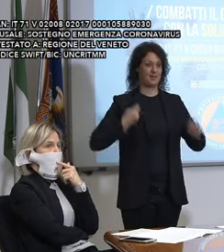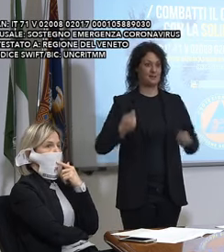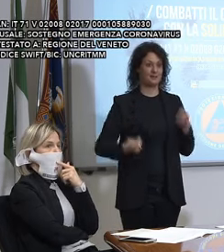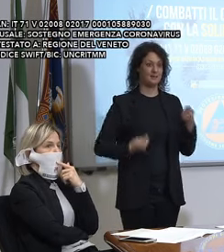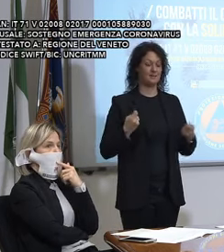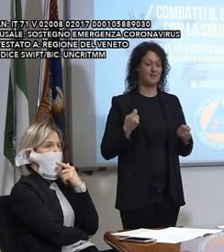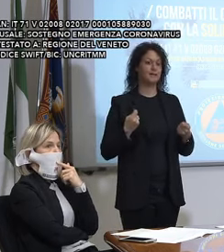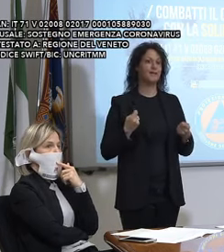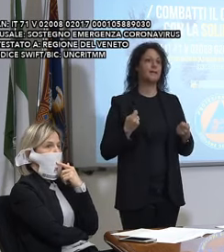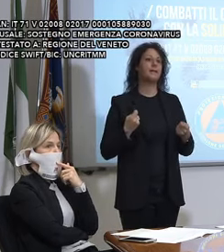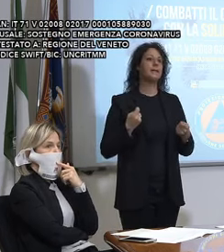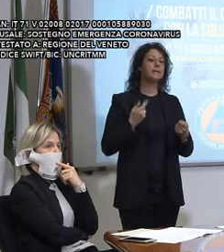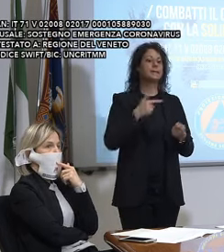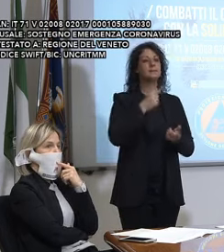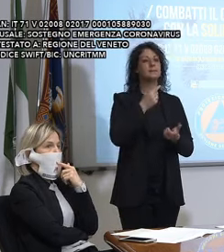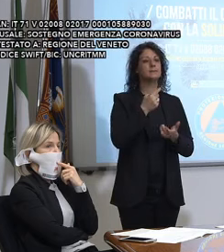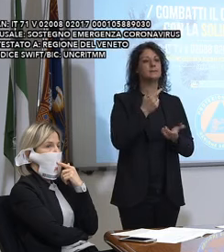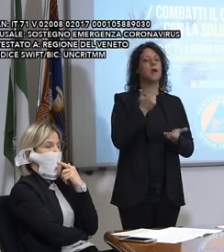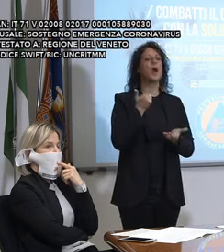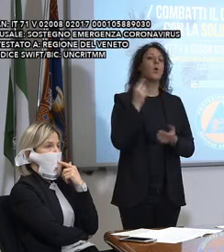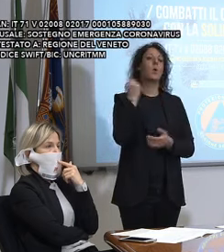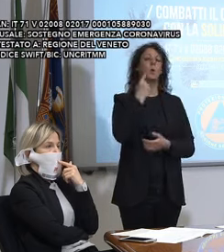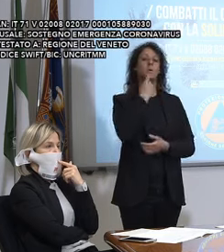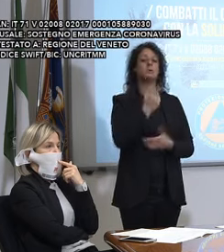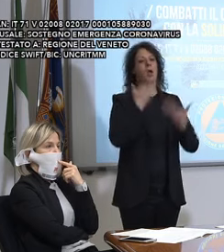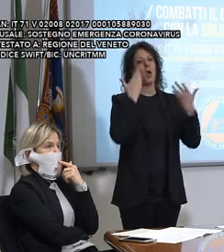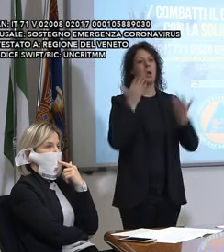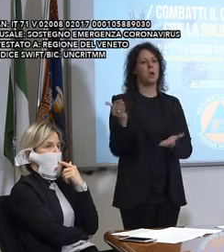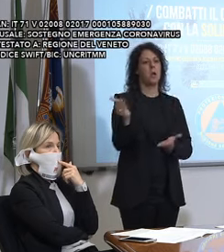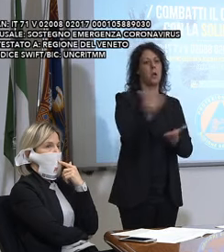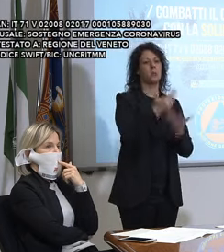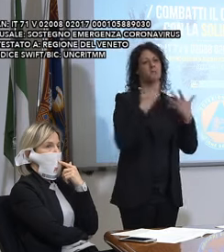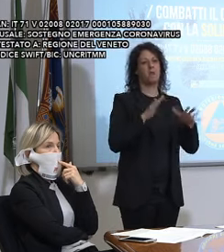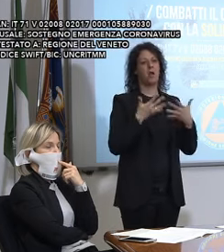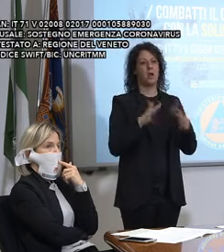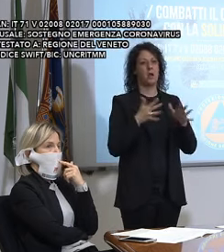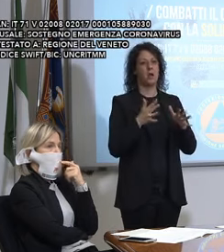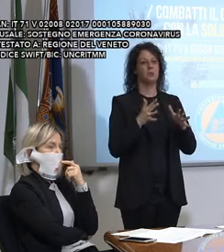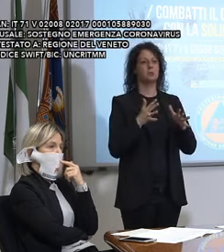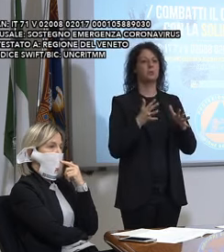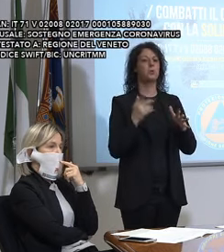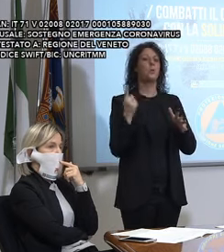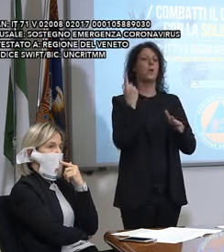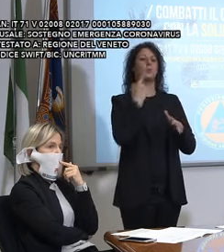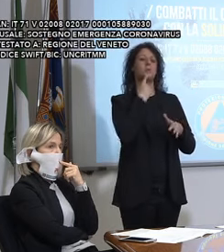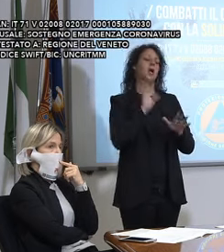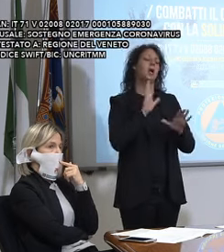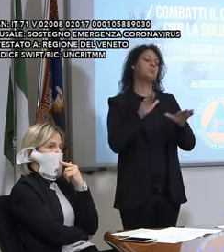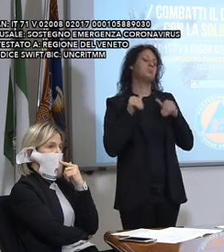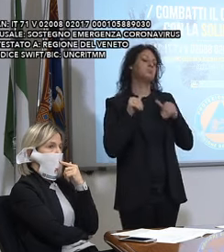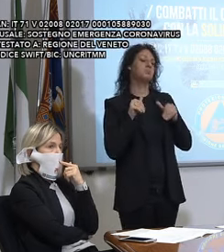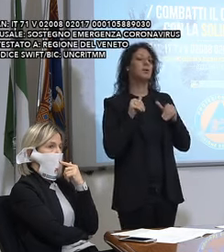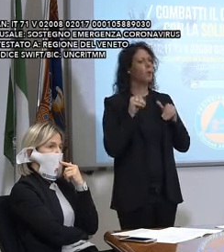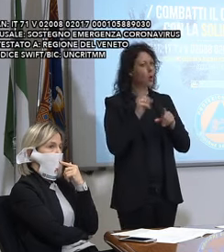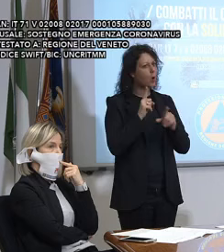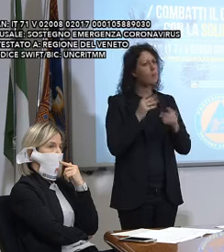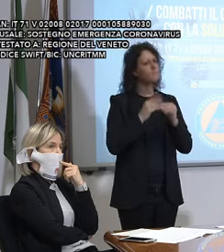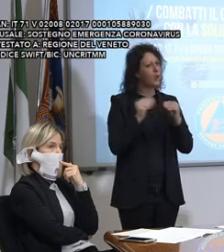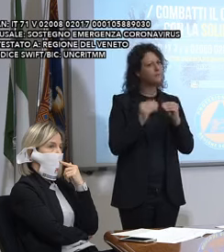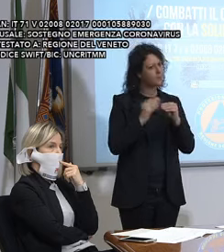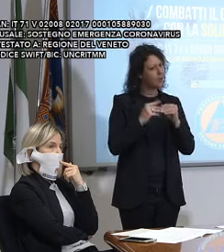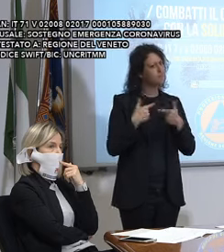donazioni. Però dico che se qualcuno dice, ma tanto hanno raccolto e non verso, no, pensavo di versare, ho deciso di cambiare, no, fatelo pure,